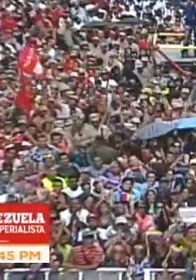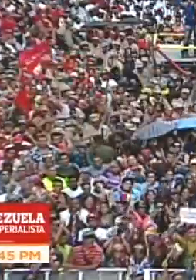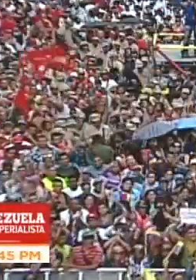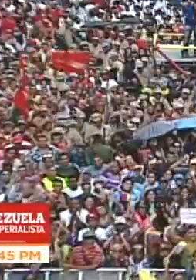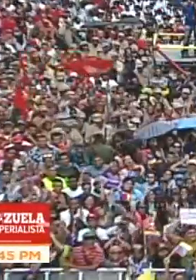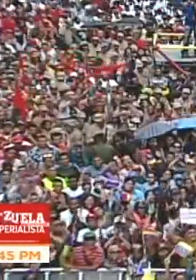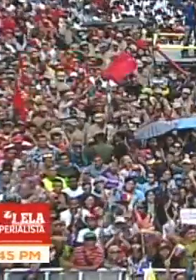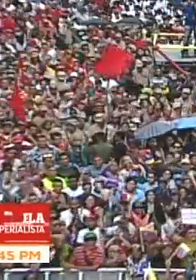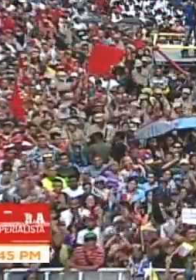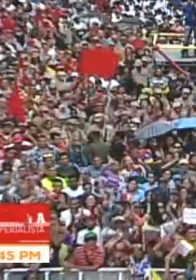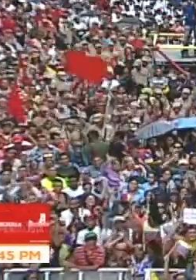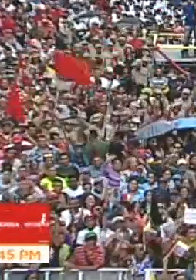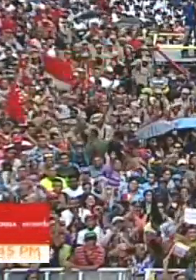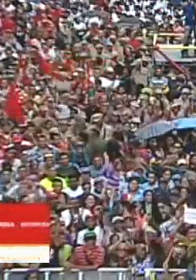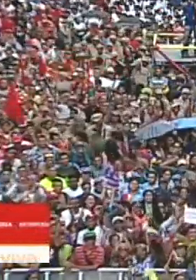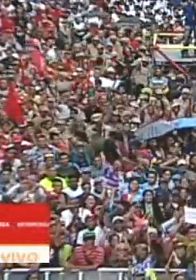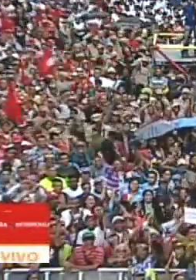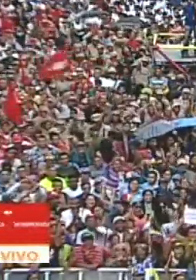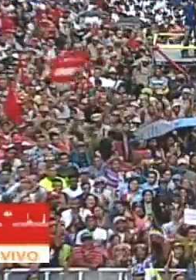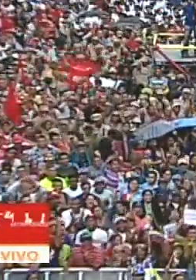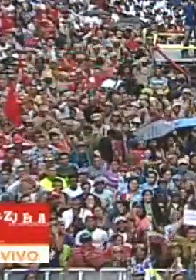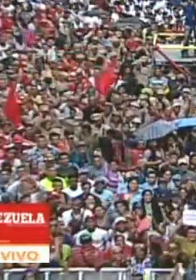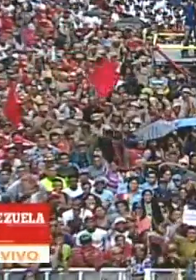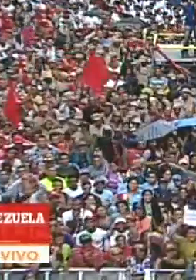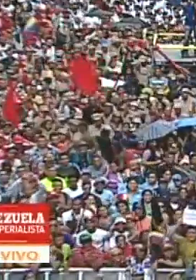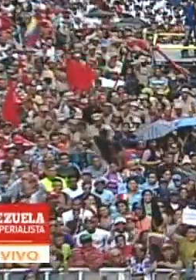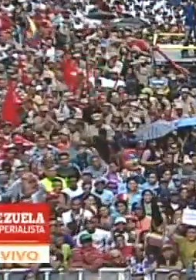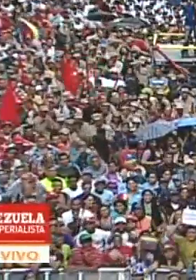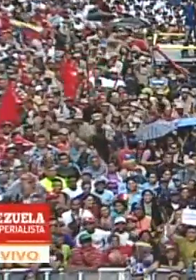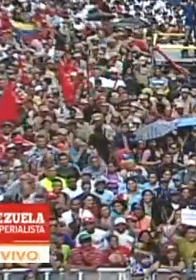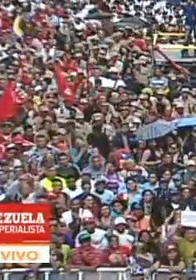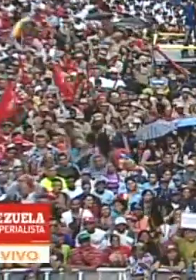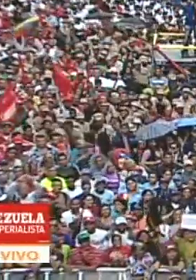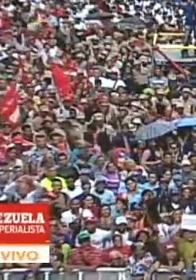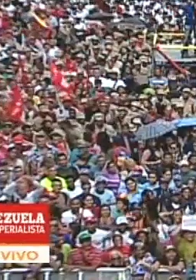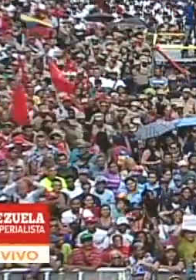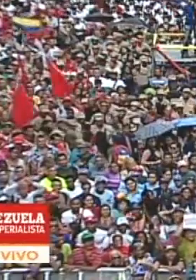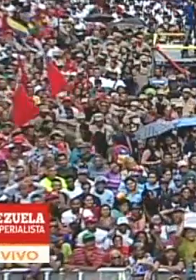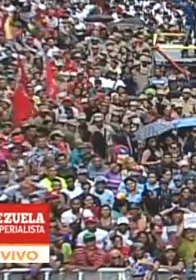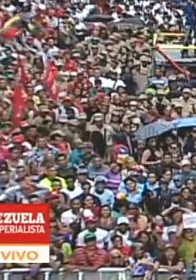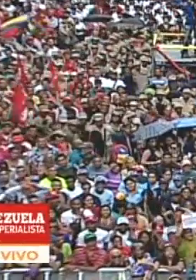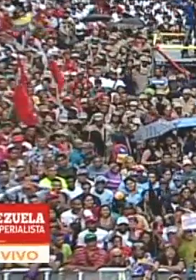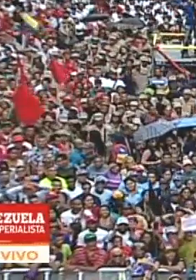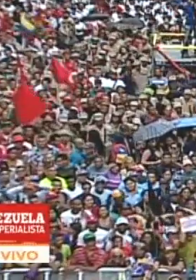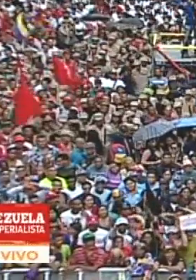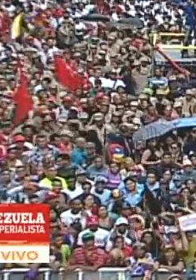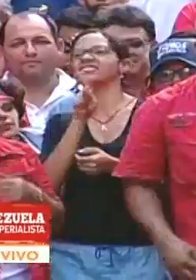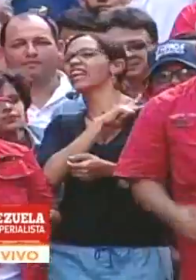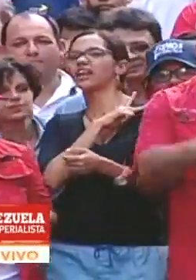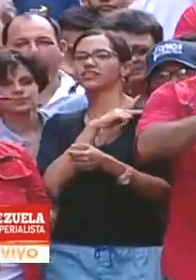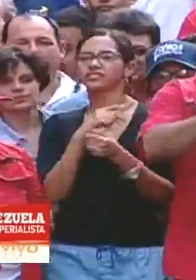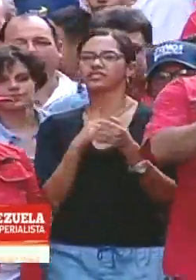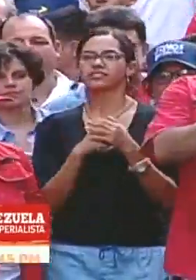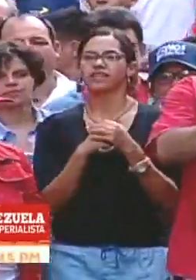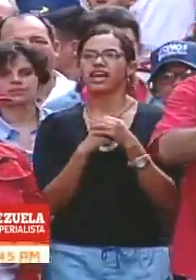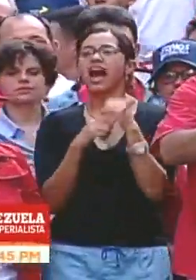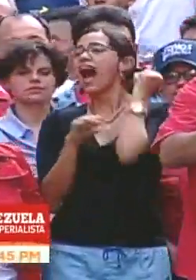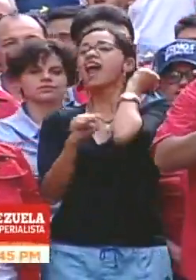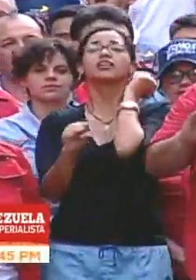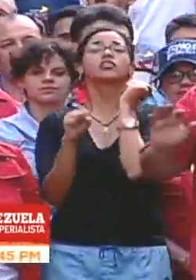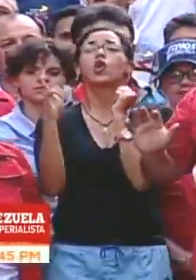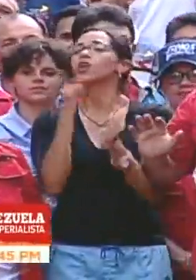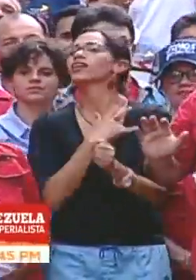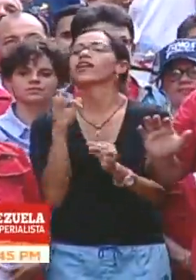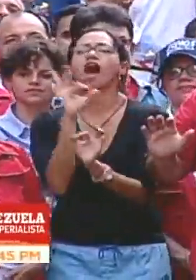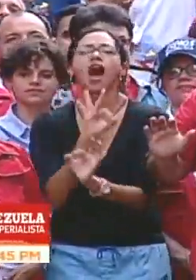y profundamente socialista. No serán traidores. A los traidores no los